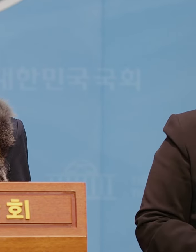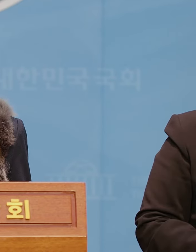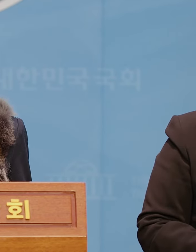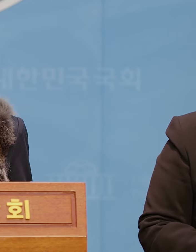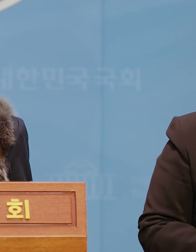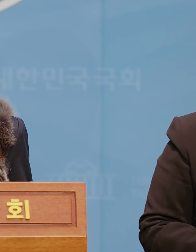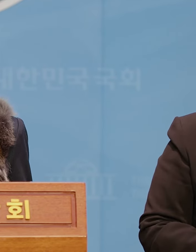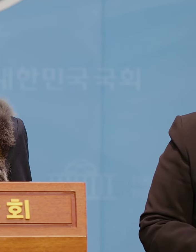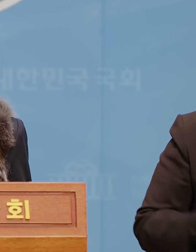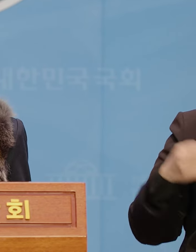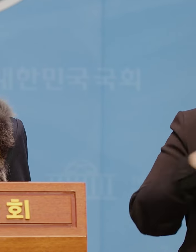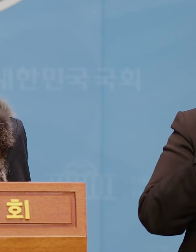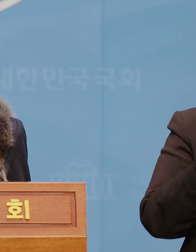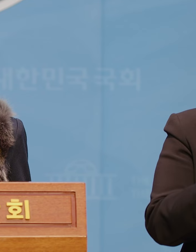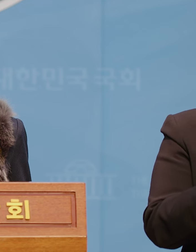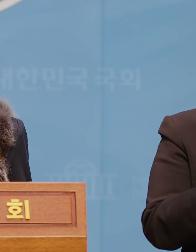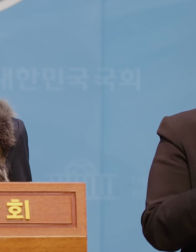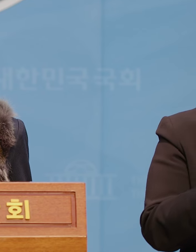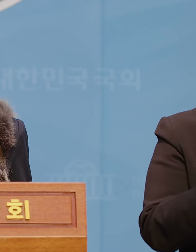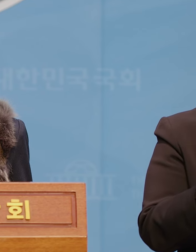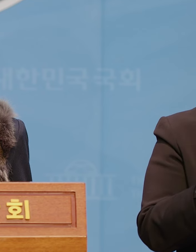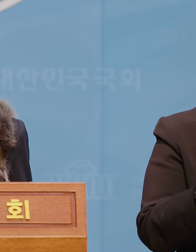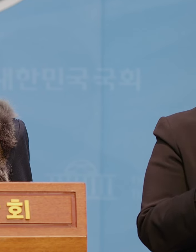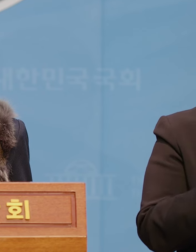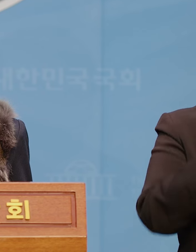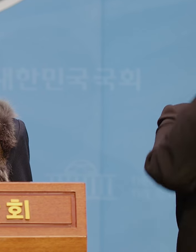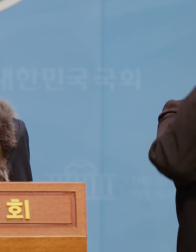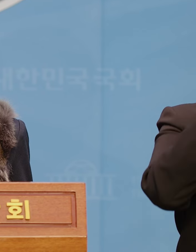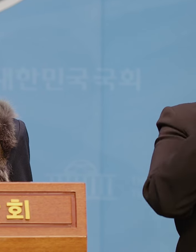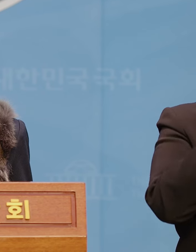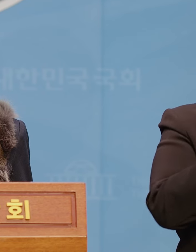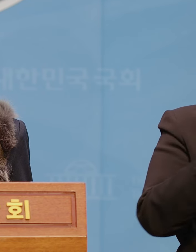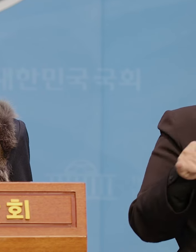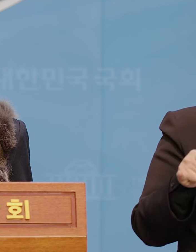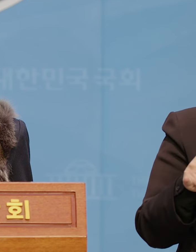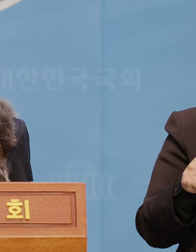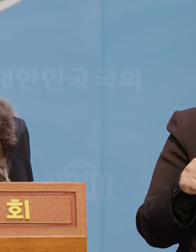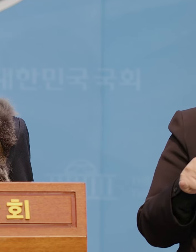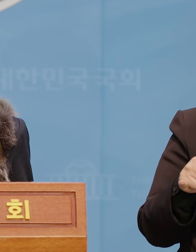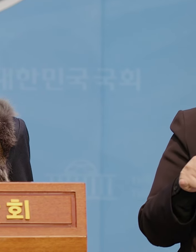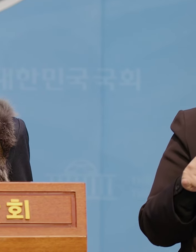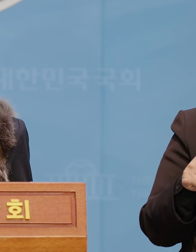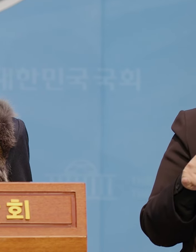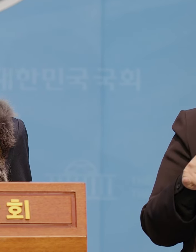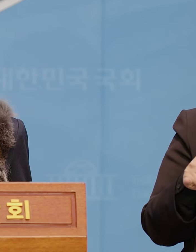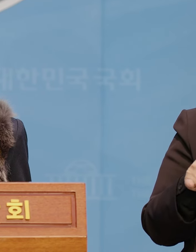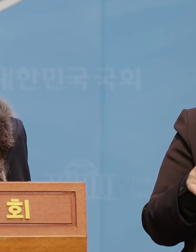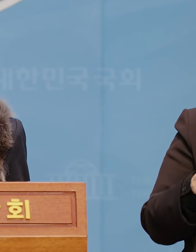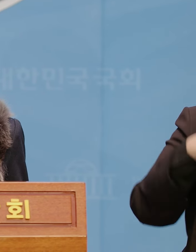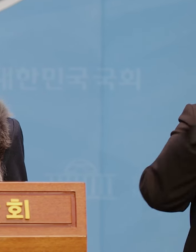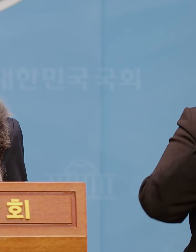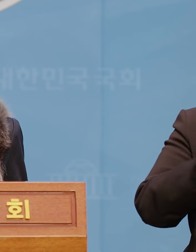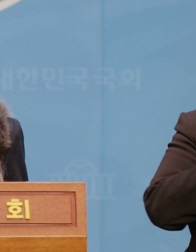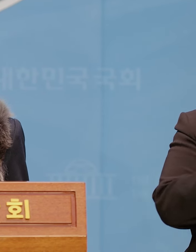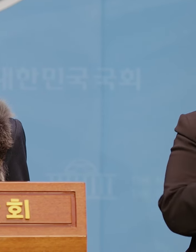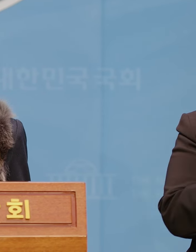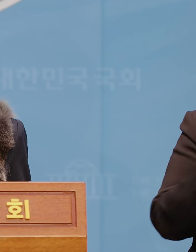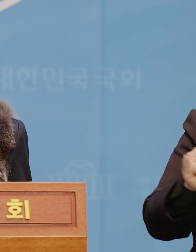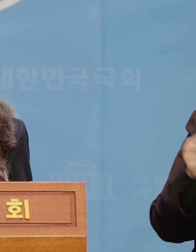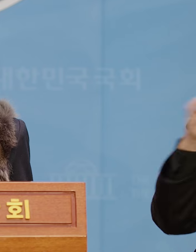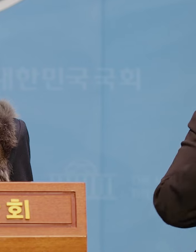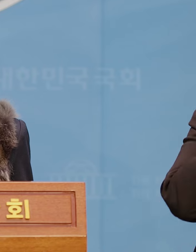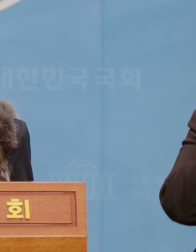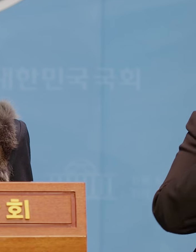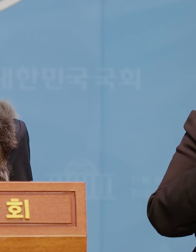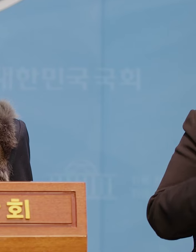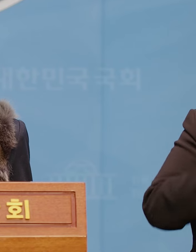그리고 제가 지금 현재 지금 시각 장애인 분을 어 장애인 활동 지원사 노인 장기